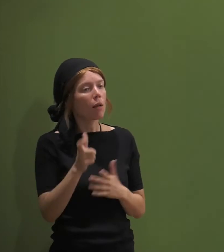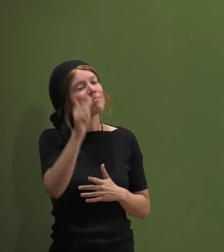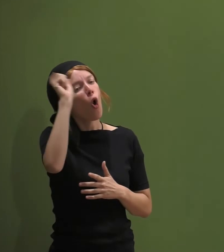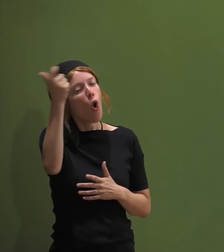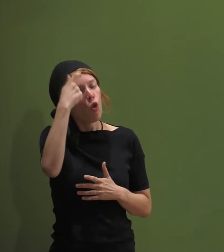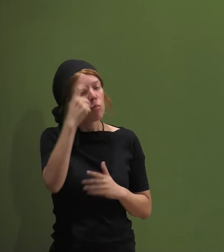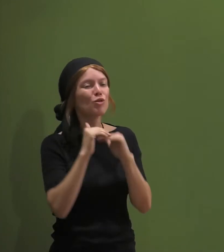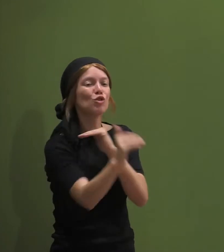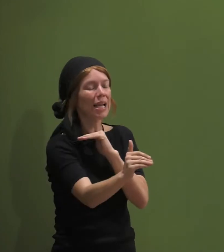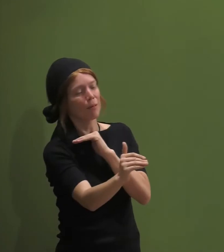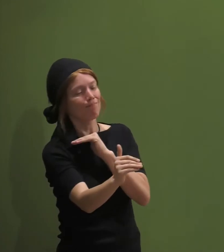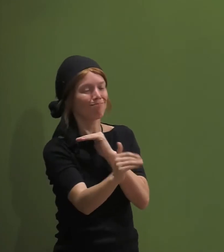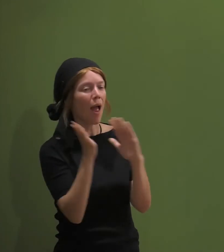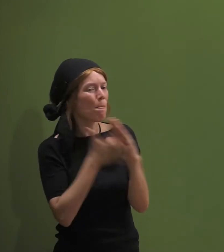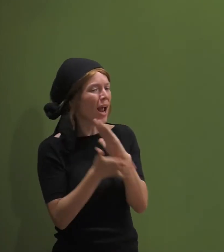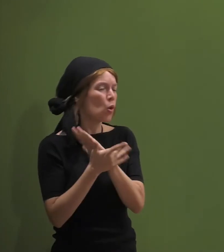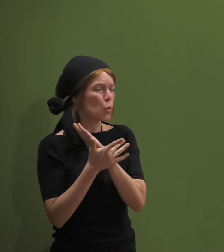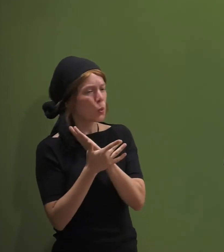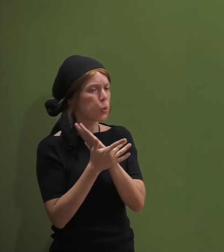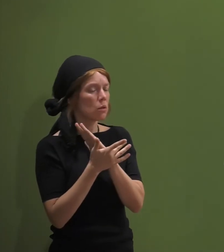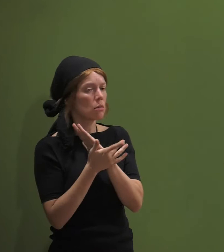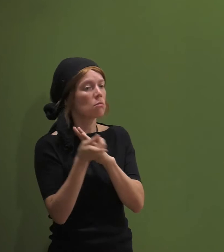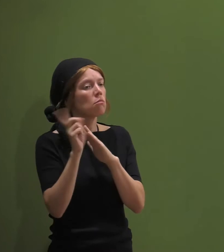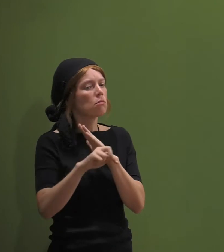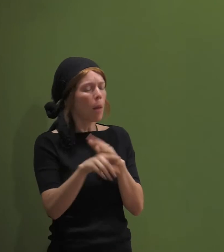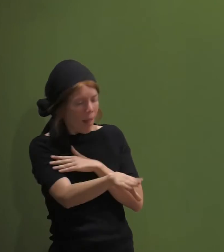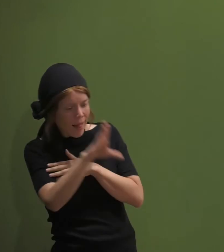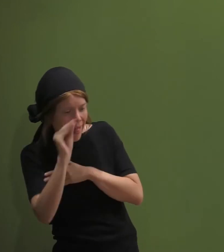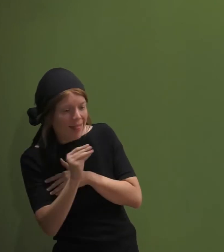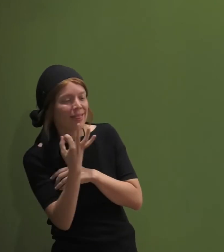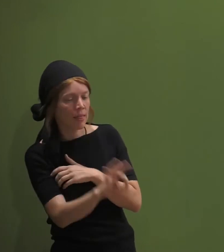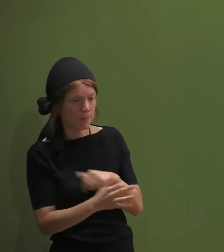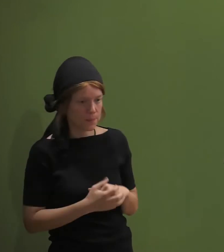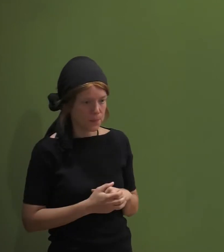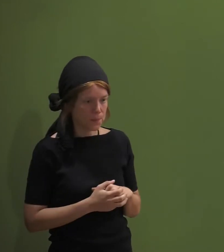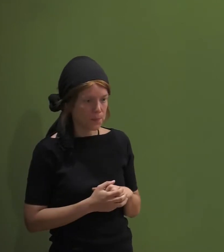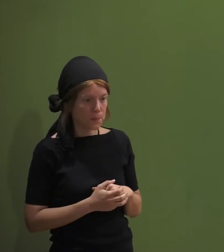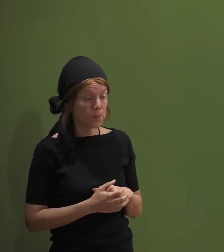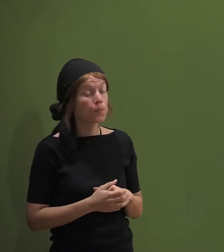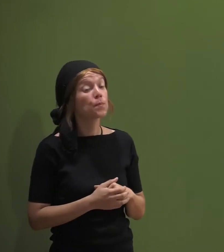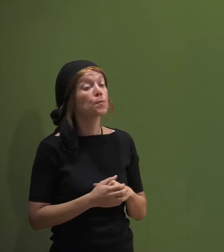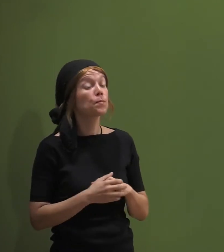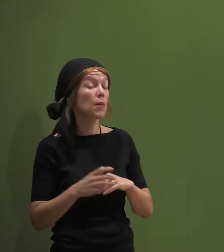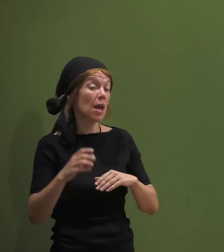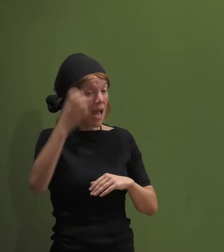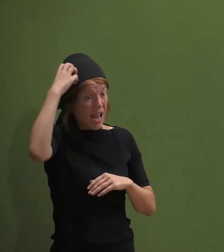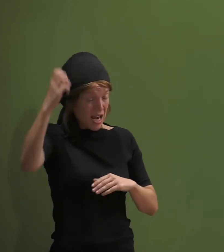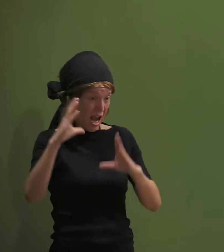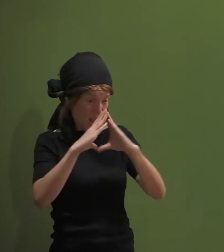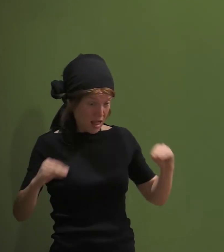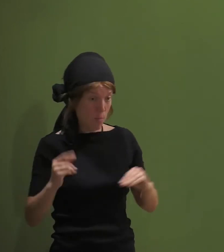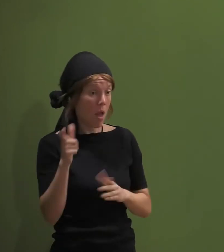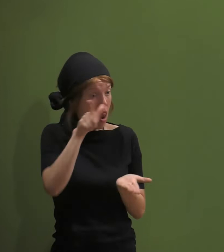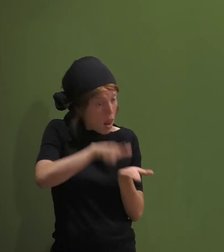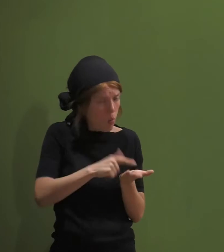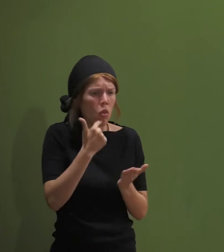de sostenibilidad, su definición y, sobre todo, su interpretación por los ciudadanos. La Real Academia de la Lengua puede ayudarnos en este punto y